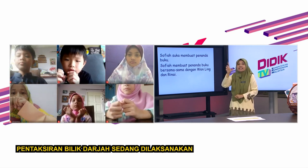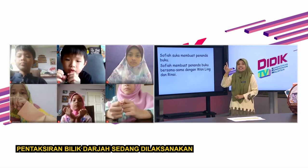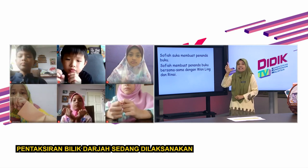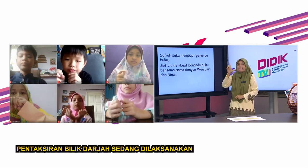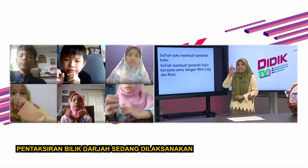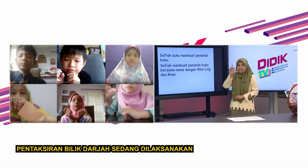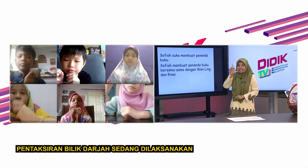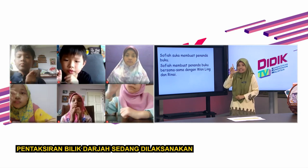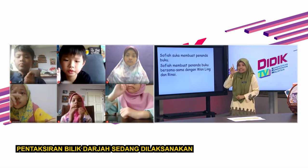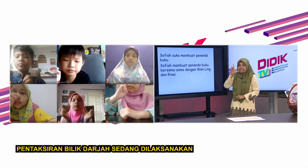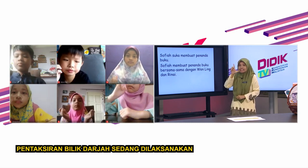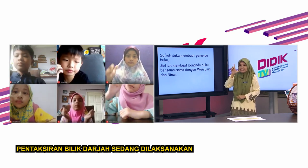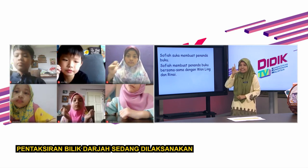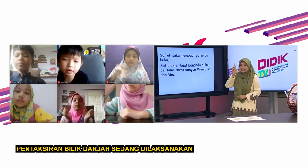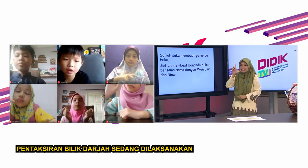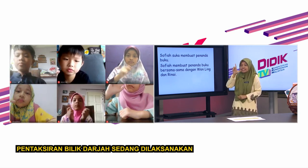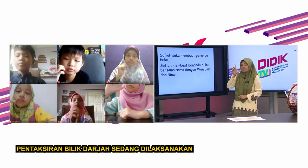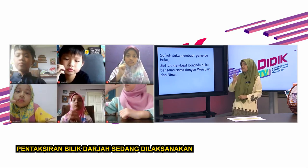Wei Ling